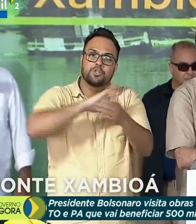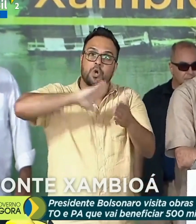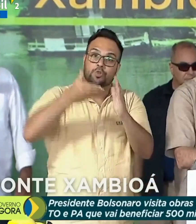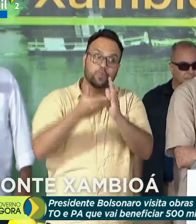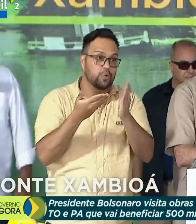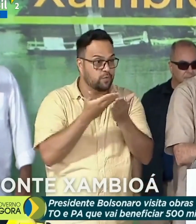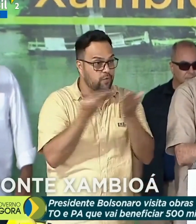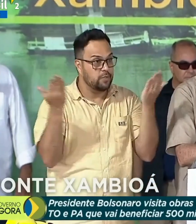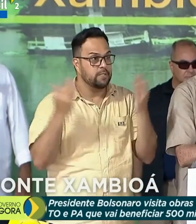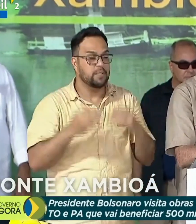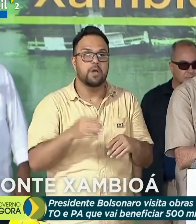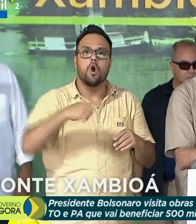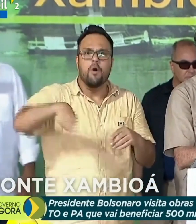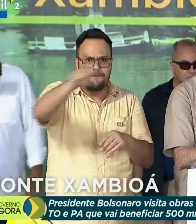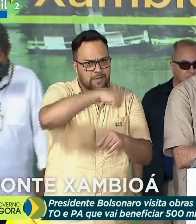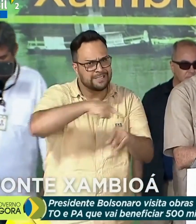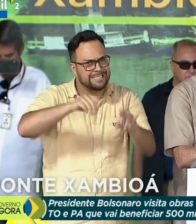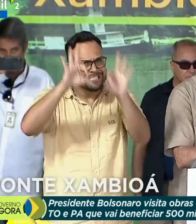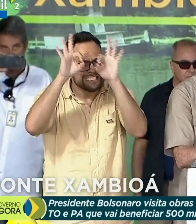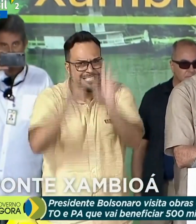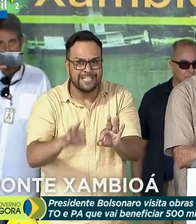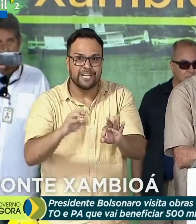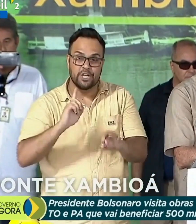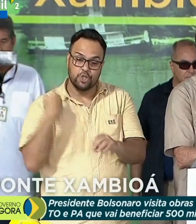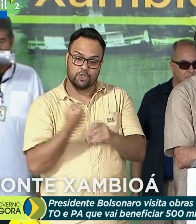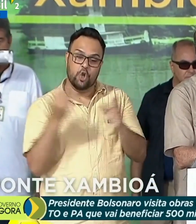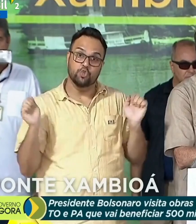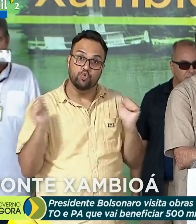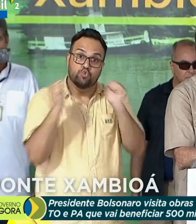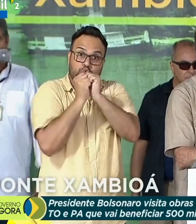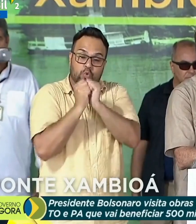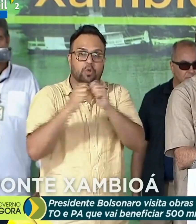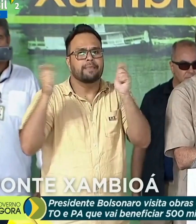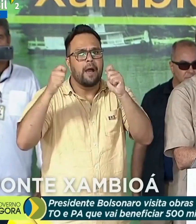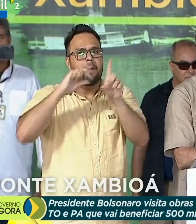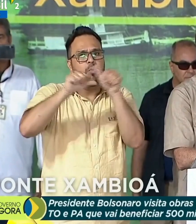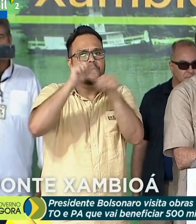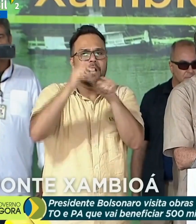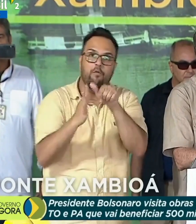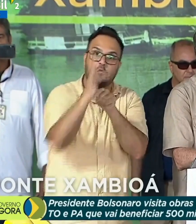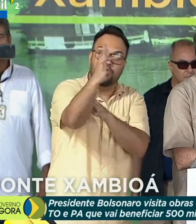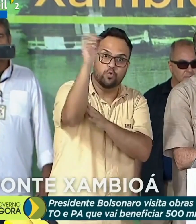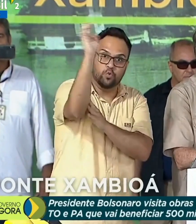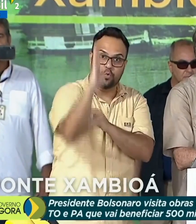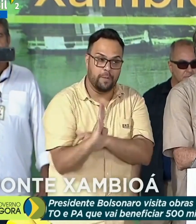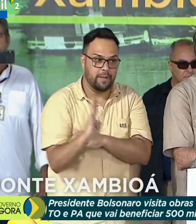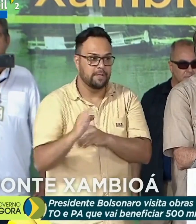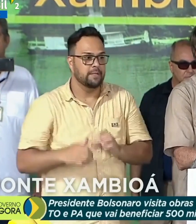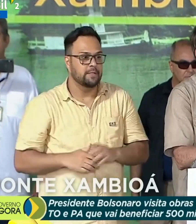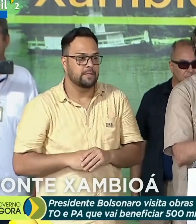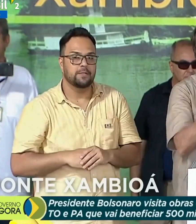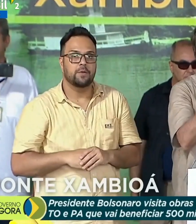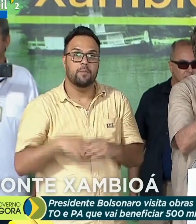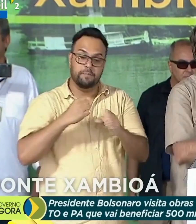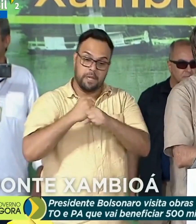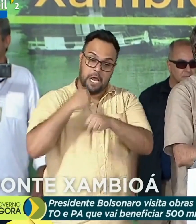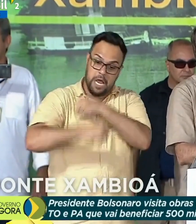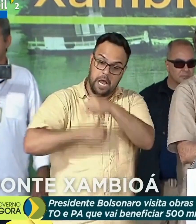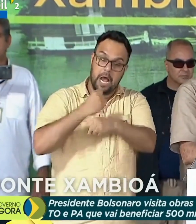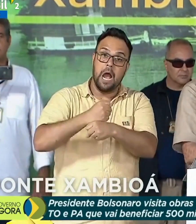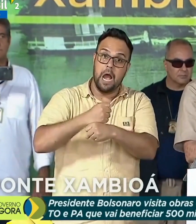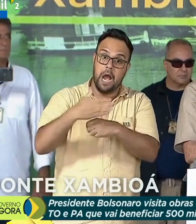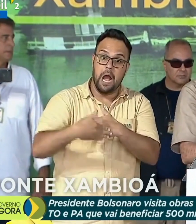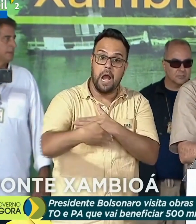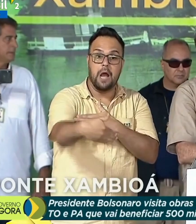vocês. Estejam certos que juntos mudaremos o destino do Brasil. Esse ano não poderei